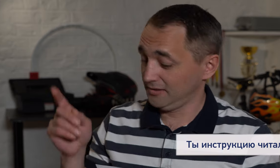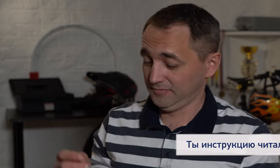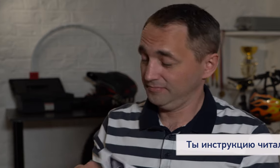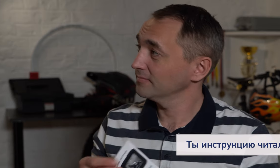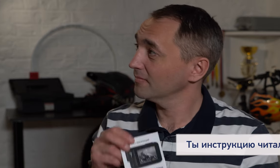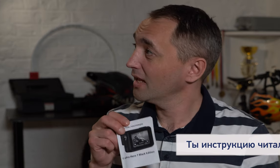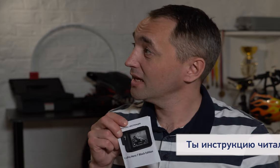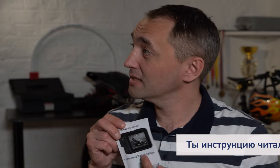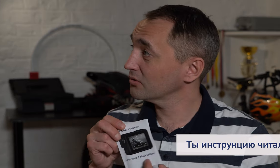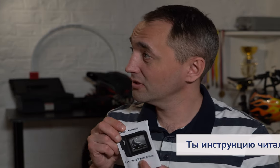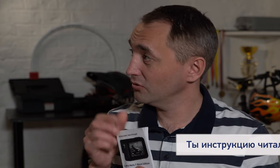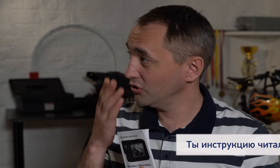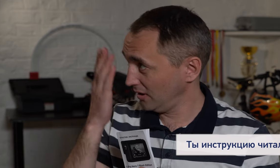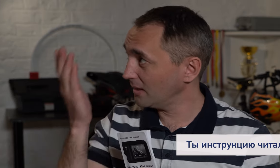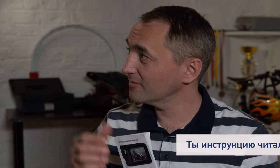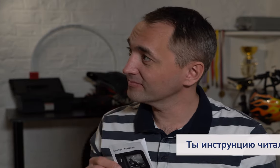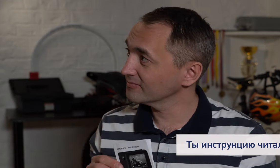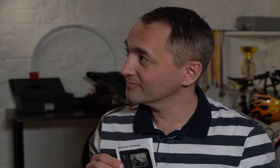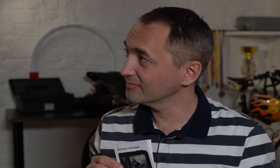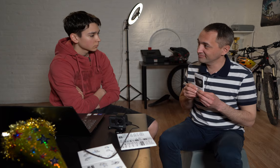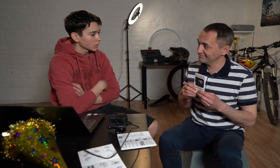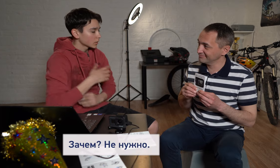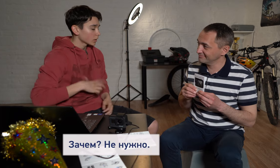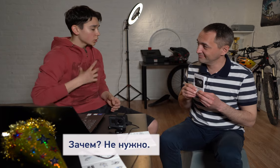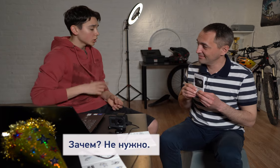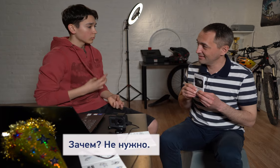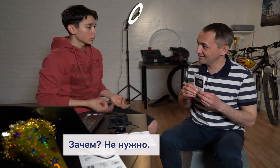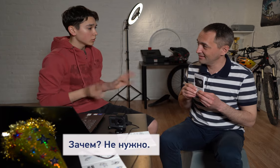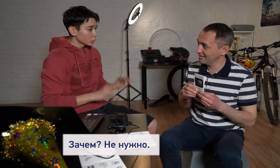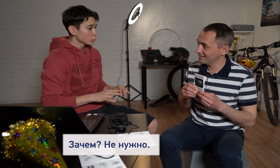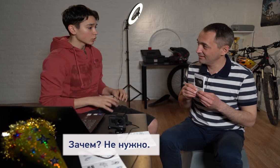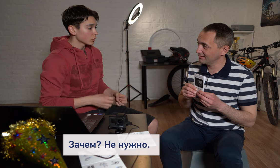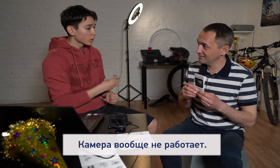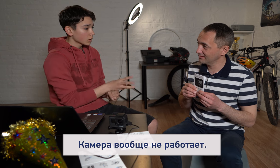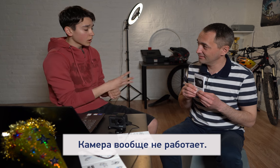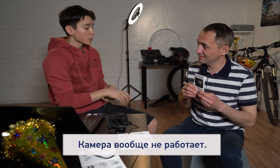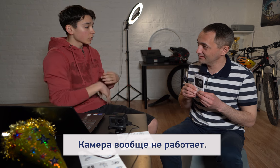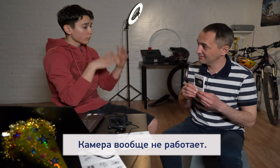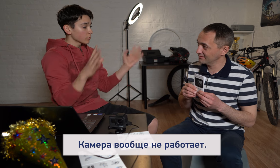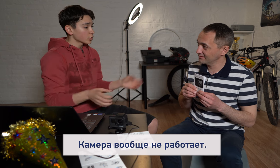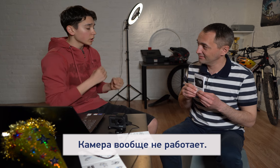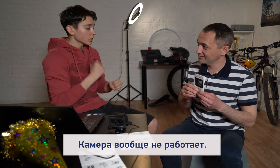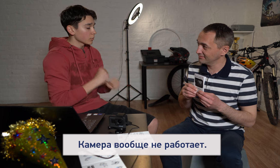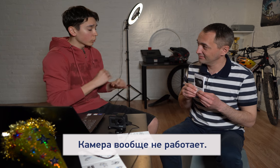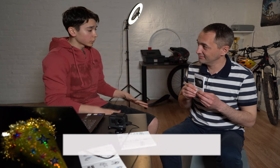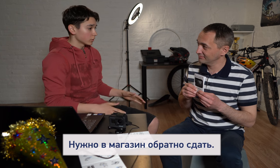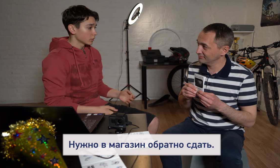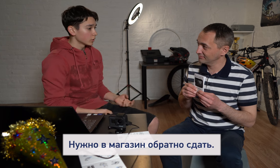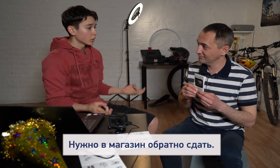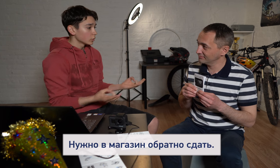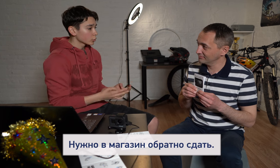Ты инструкцию читал? Зачем? Не нужно. Камера вообще не